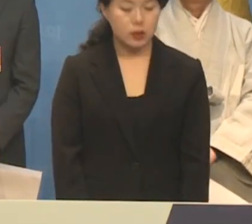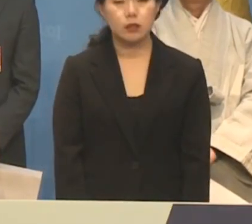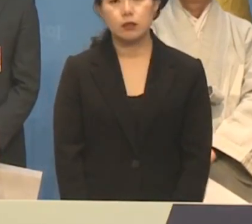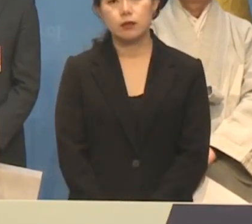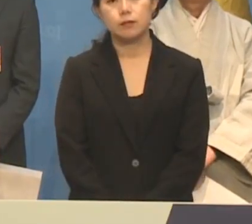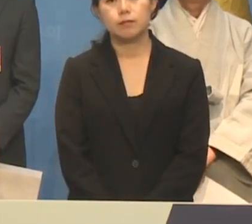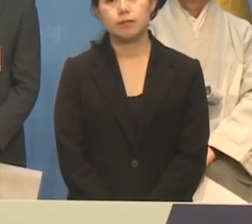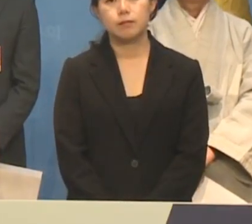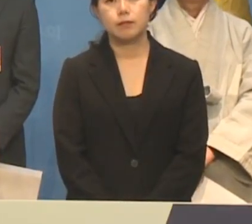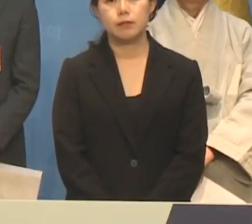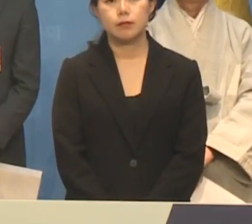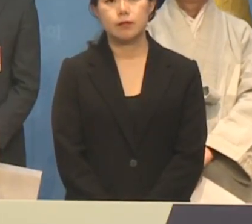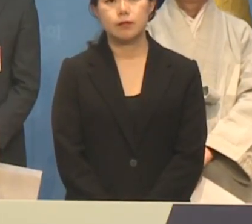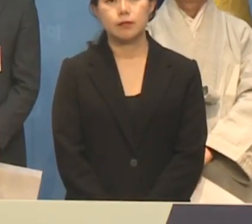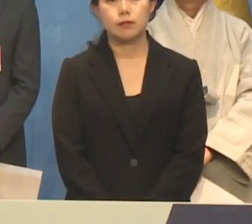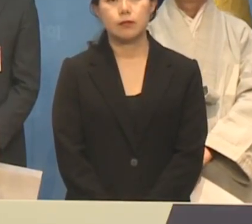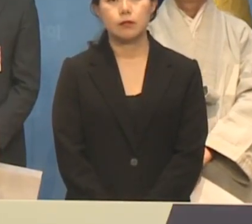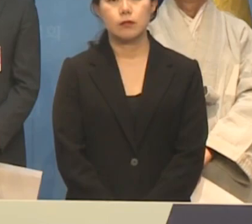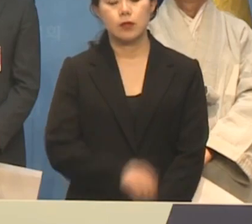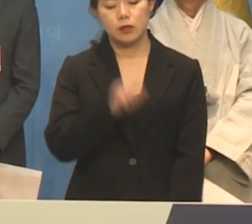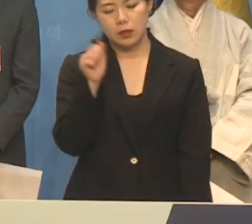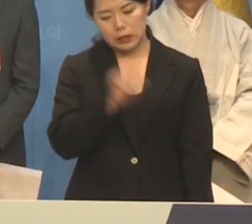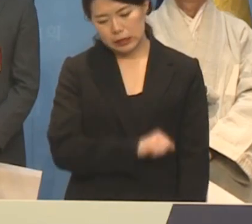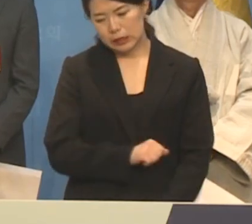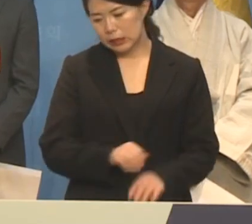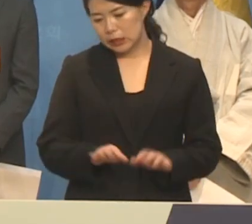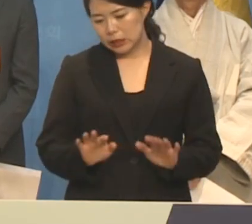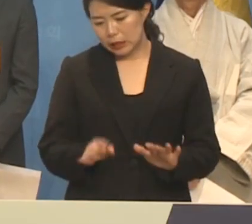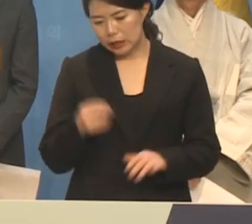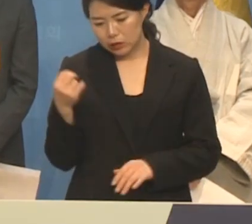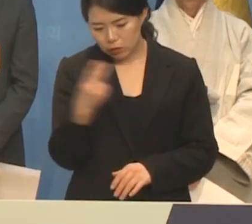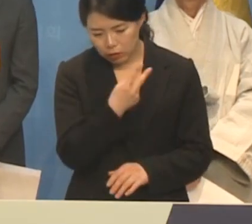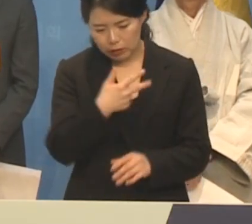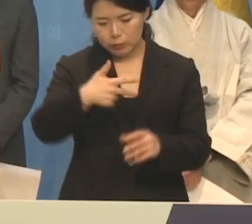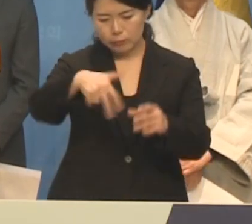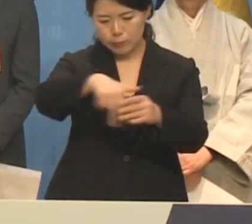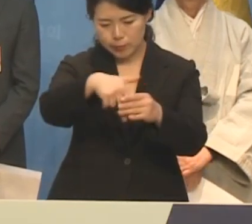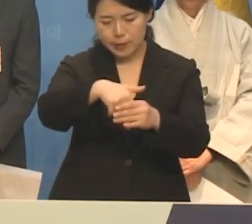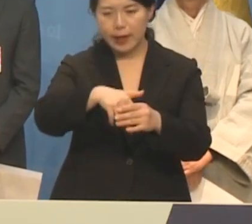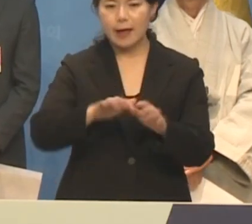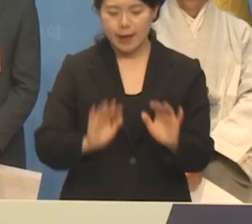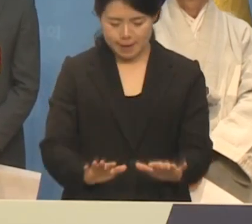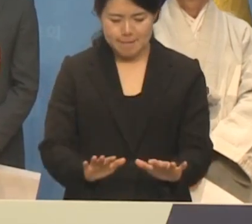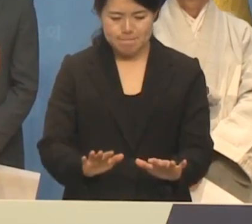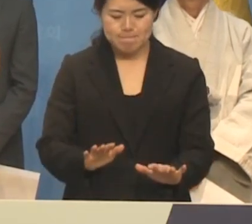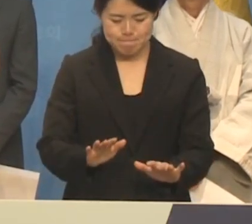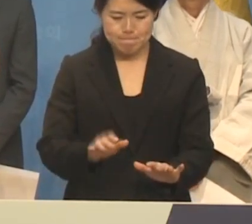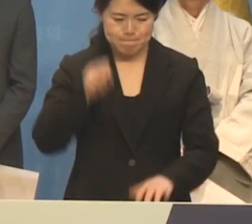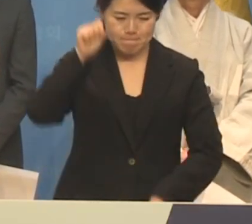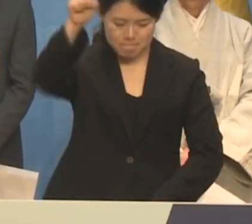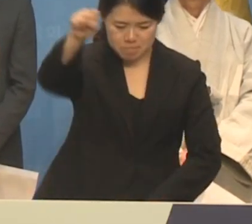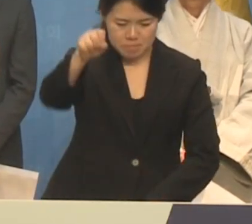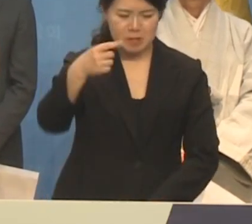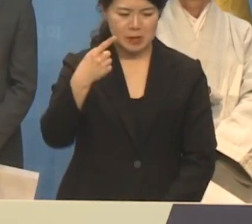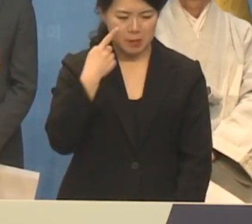그러니까 이번에 또 그래서 우리 종교계에서 또 나서가지고 또 하자.